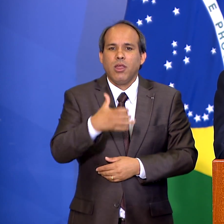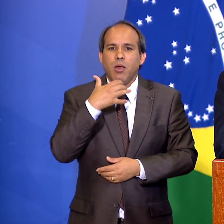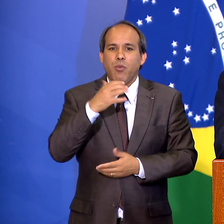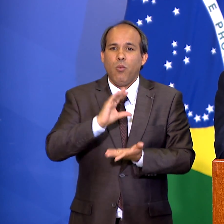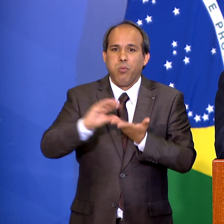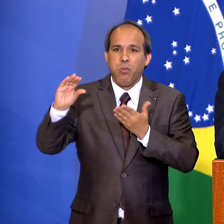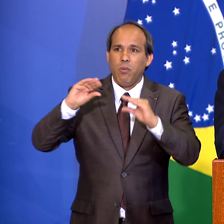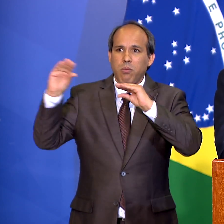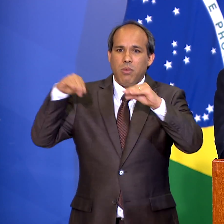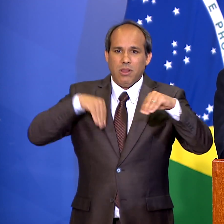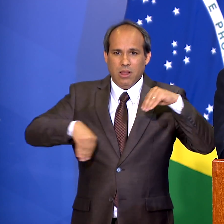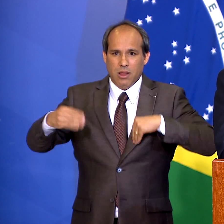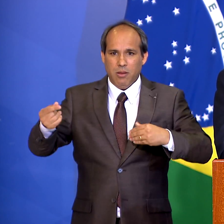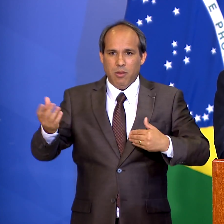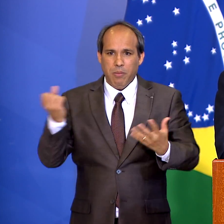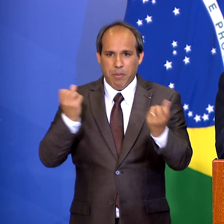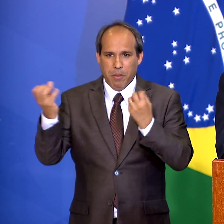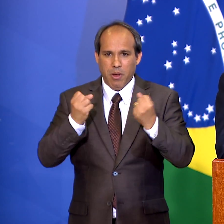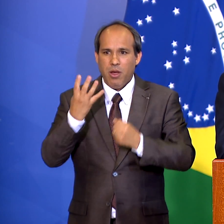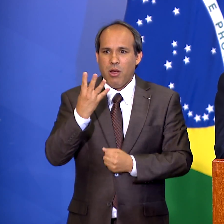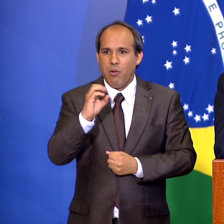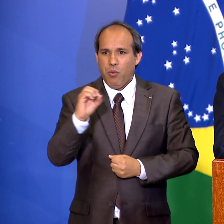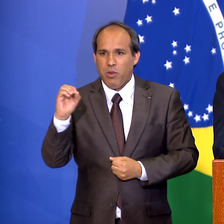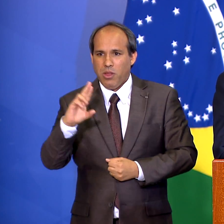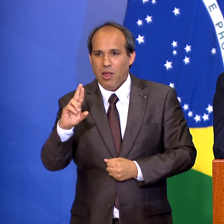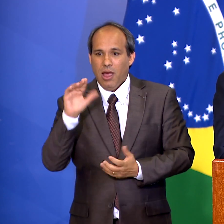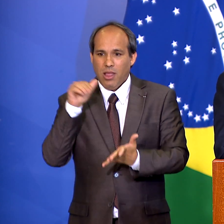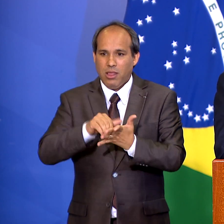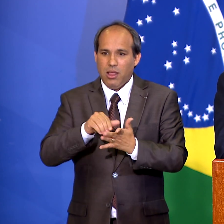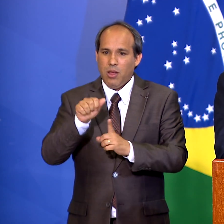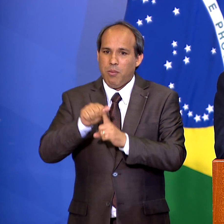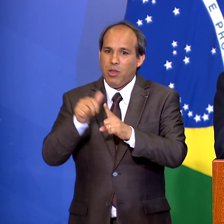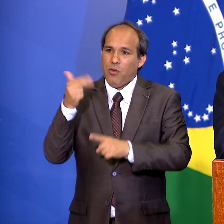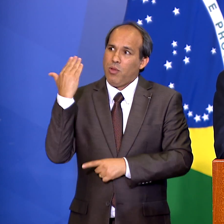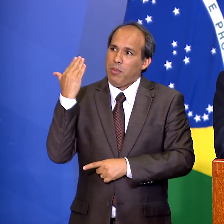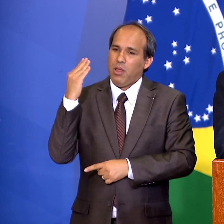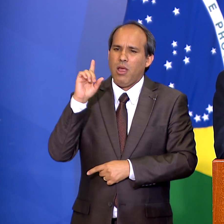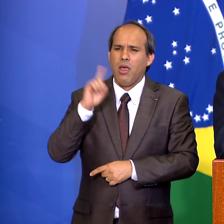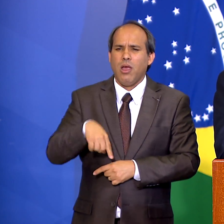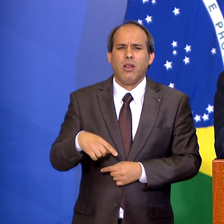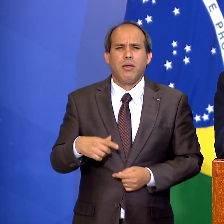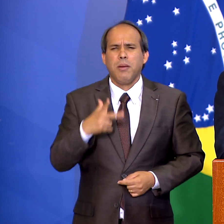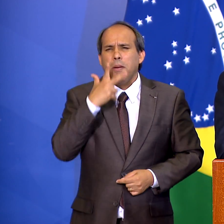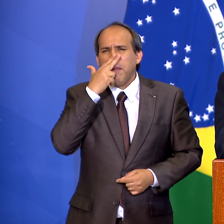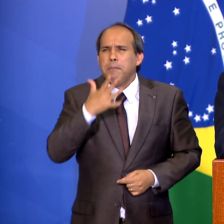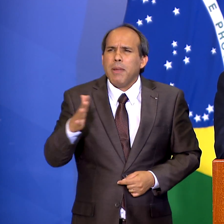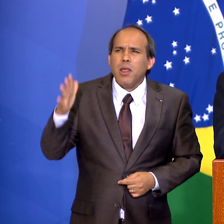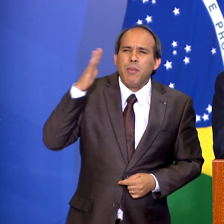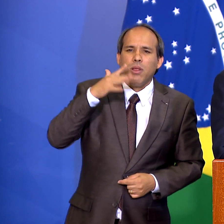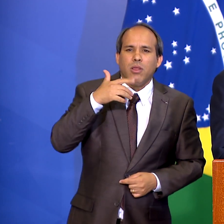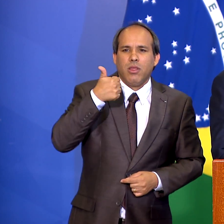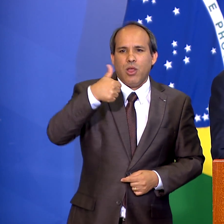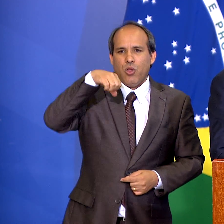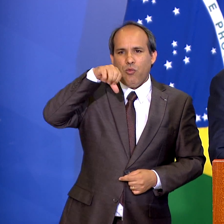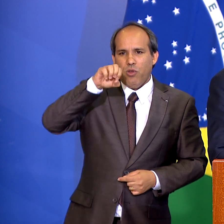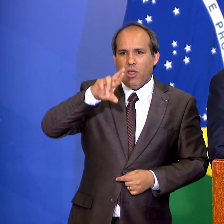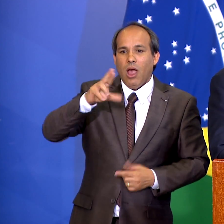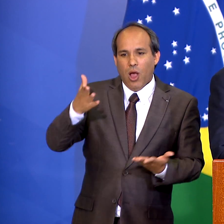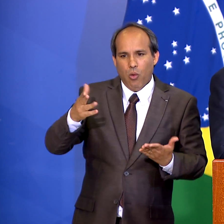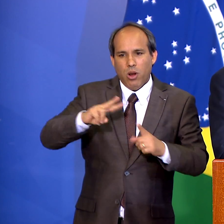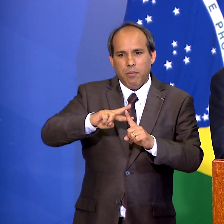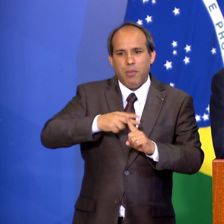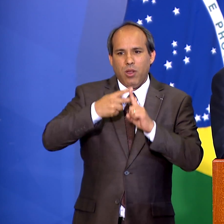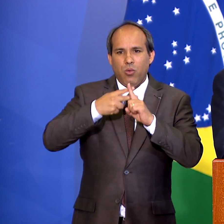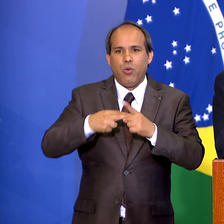de R$400. Há pouco tempo, até novembro do ano passado, era em média R$190, passando para no